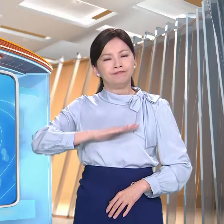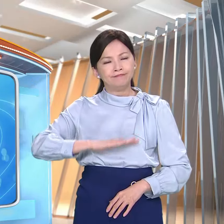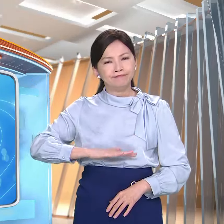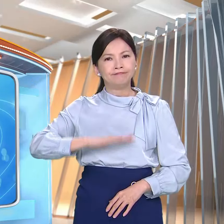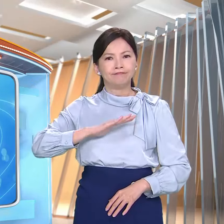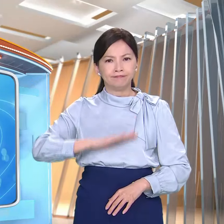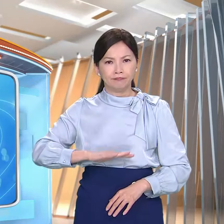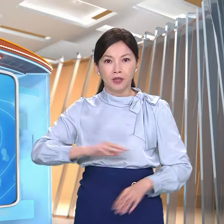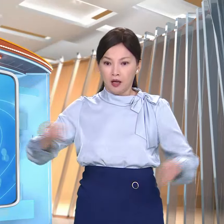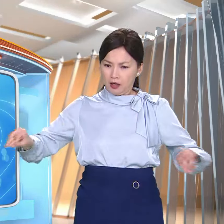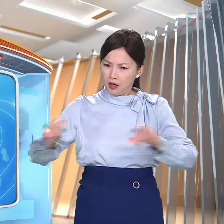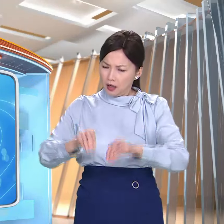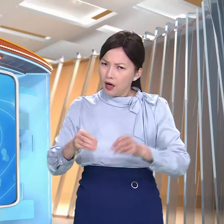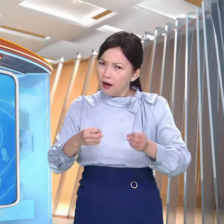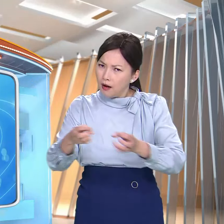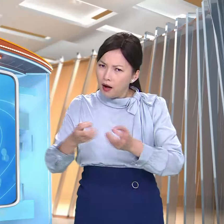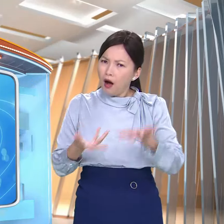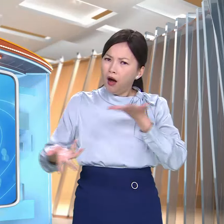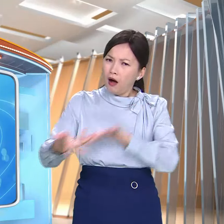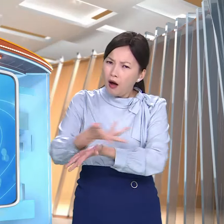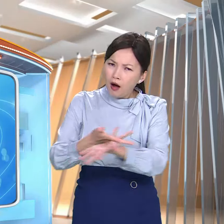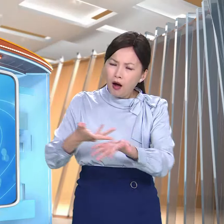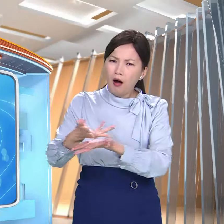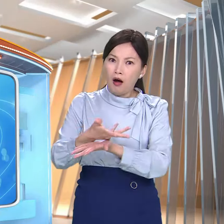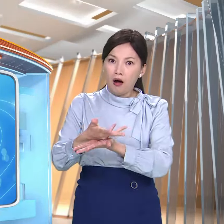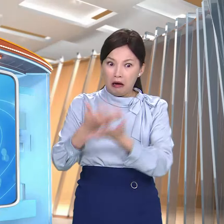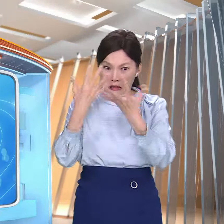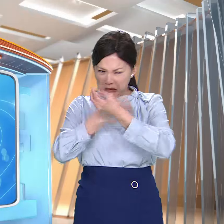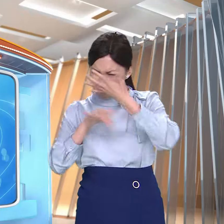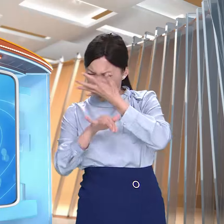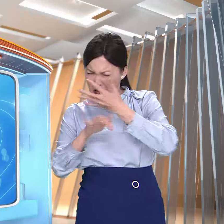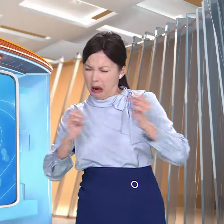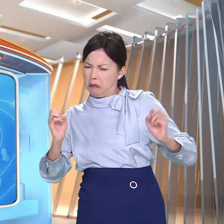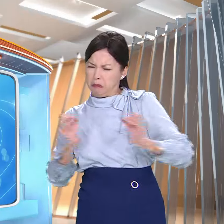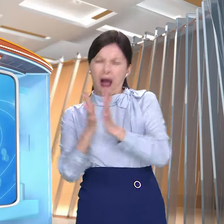的对话，以降低误判风险。